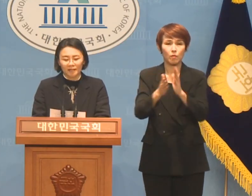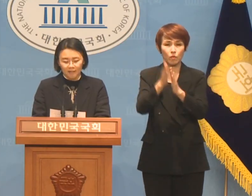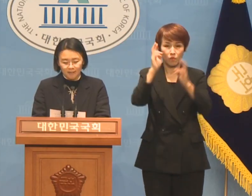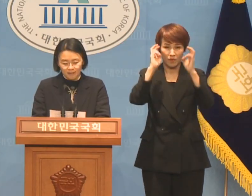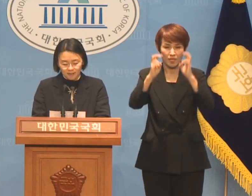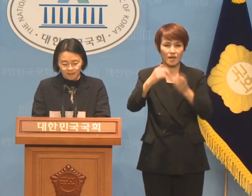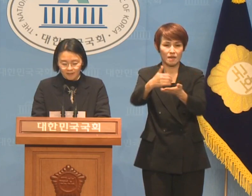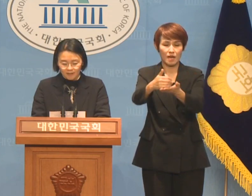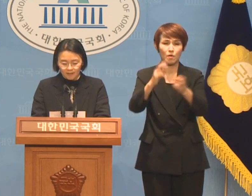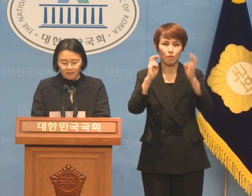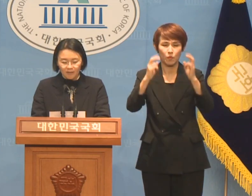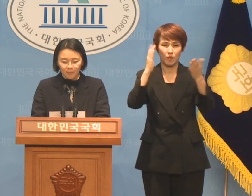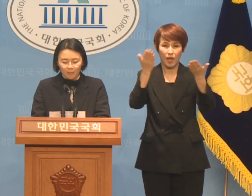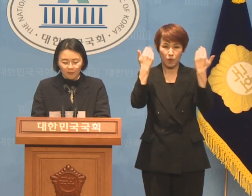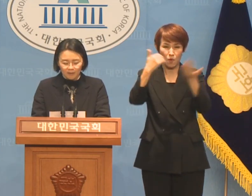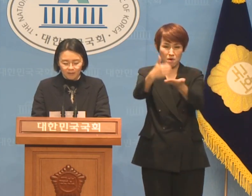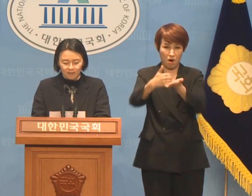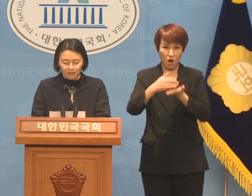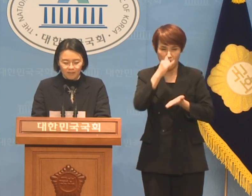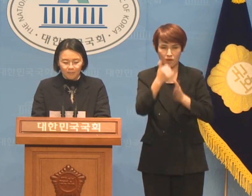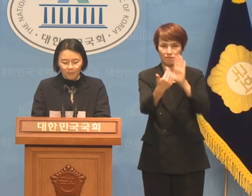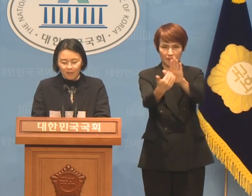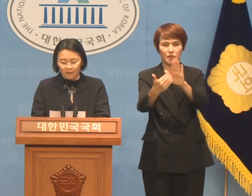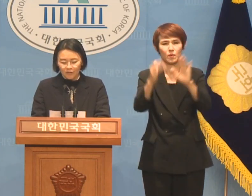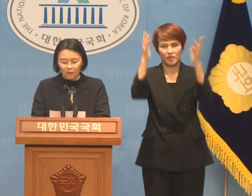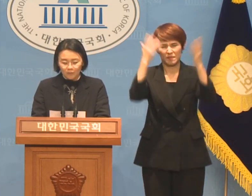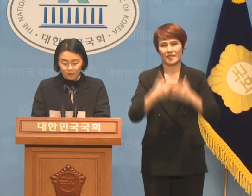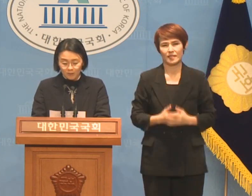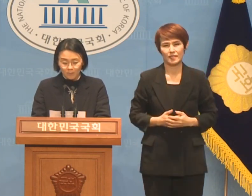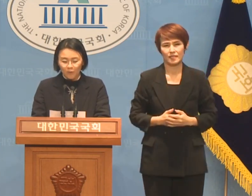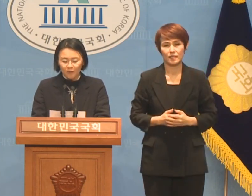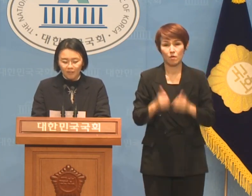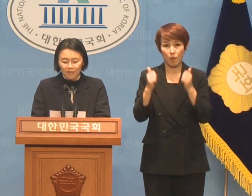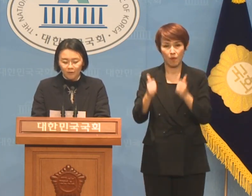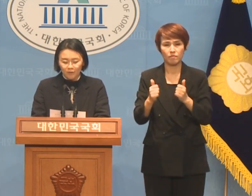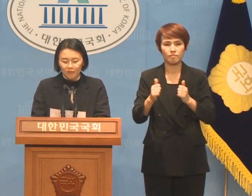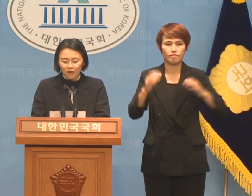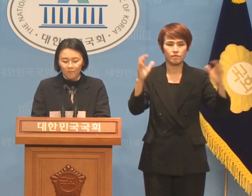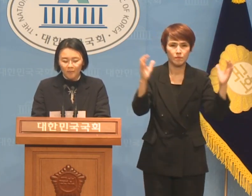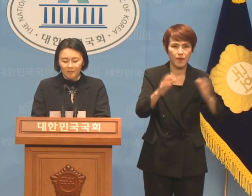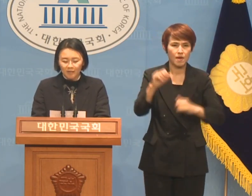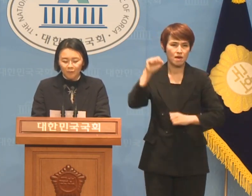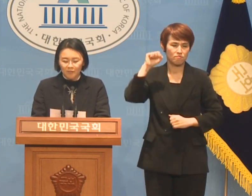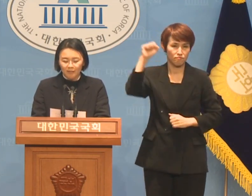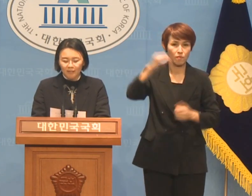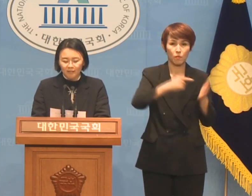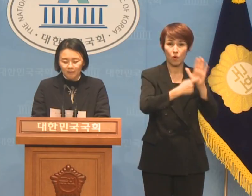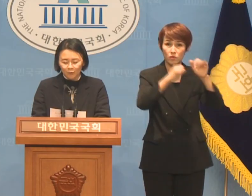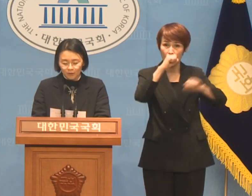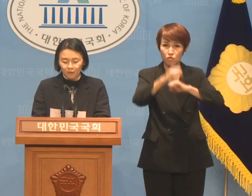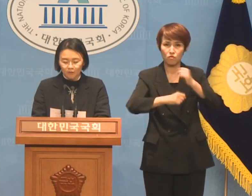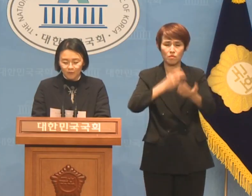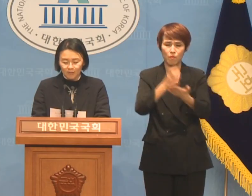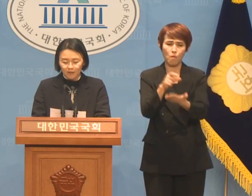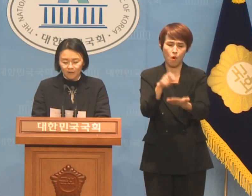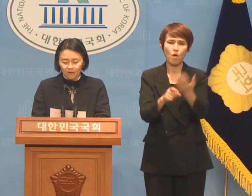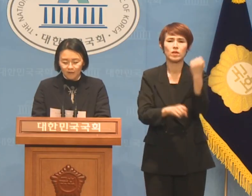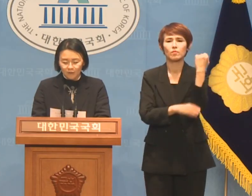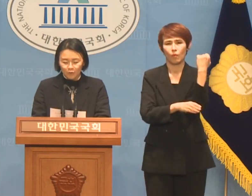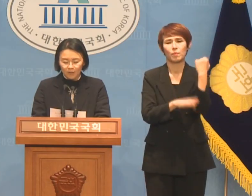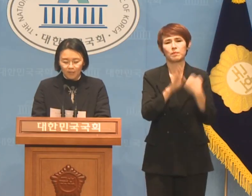환영합니다. 특히 법원은 집회, 시위, 표현의 자유는 헌법상 보장된